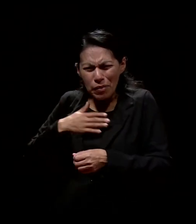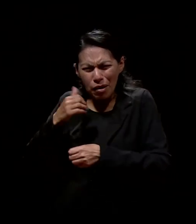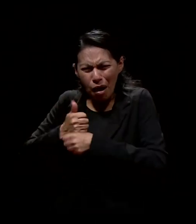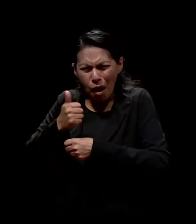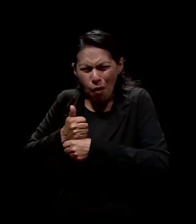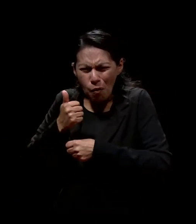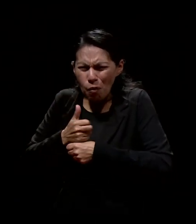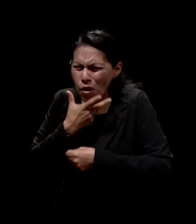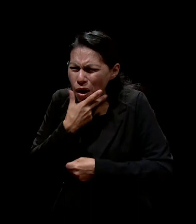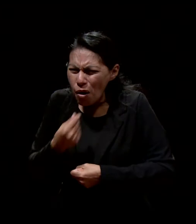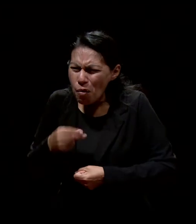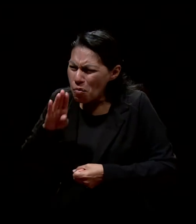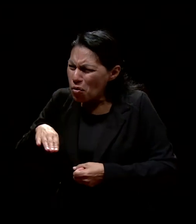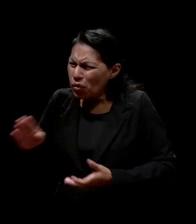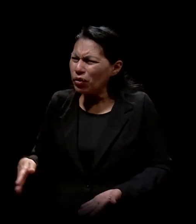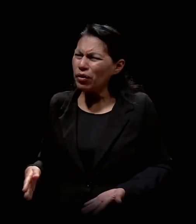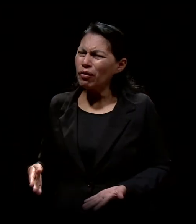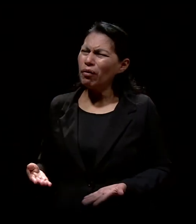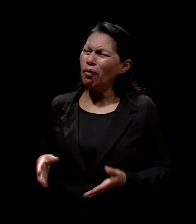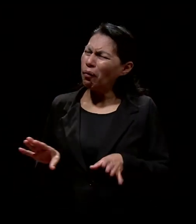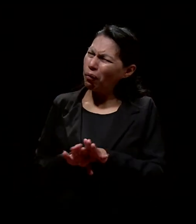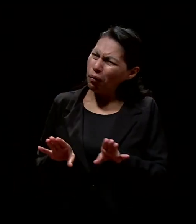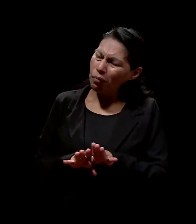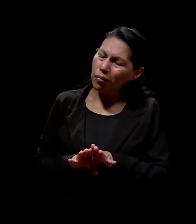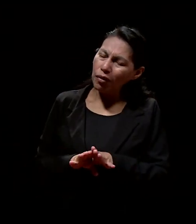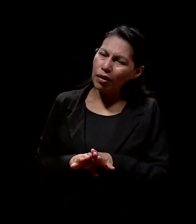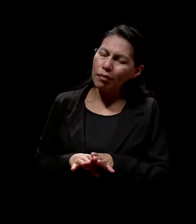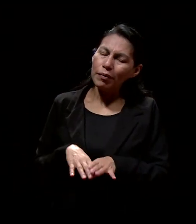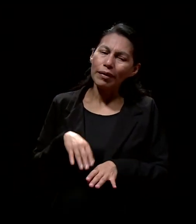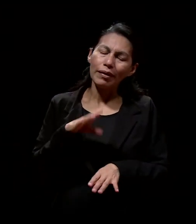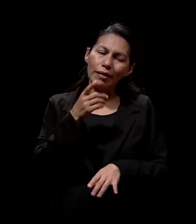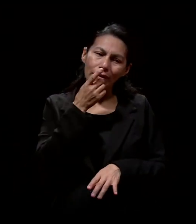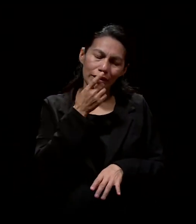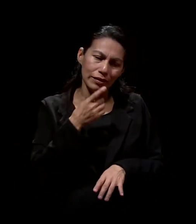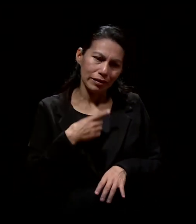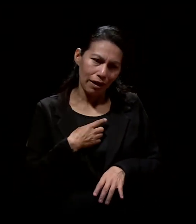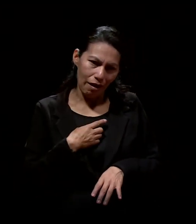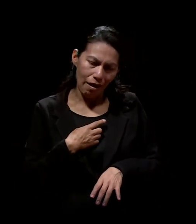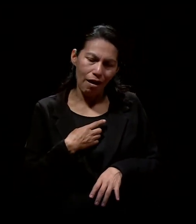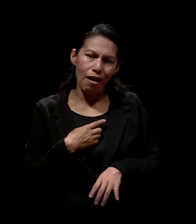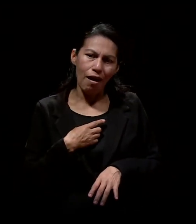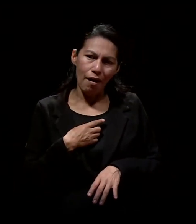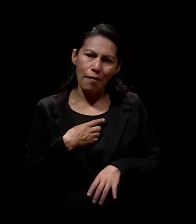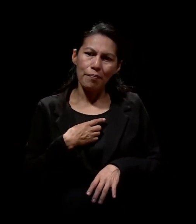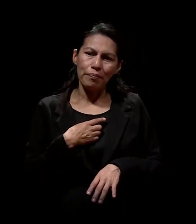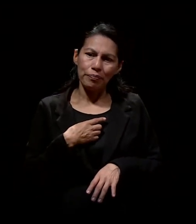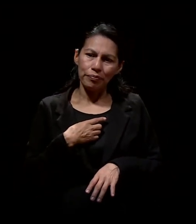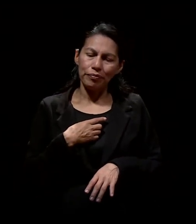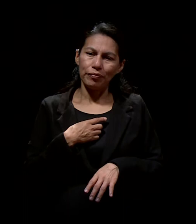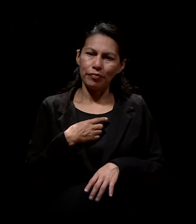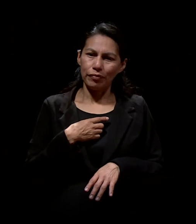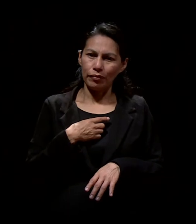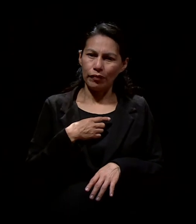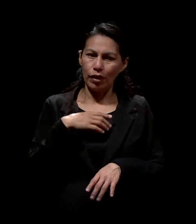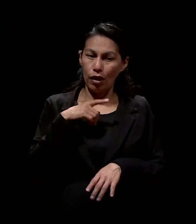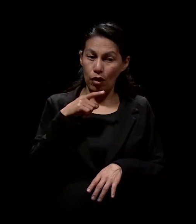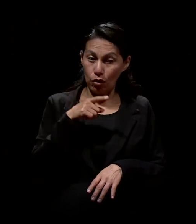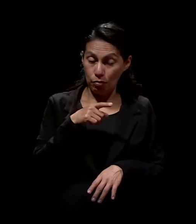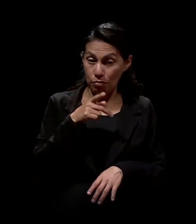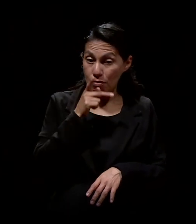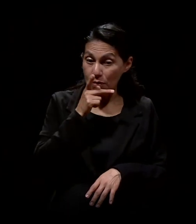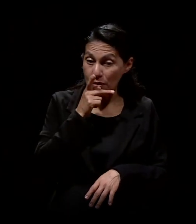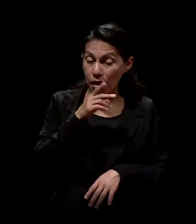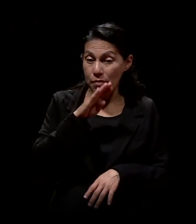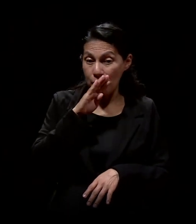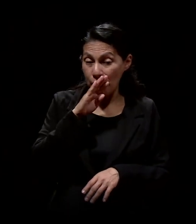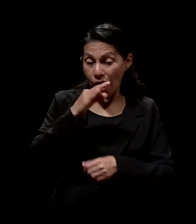Utiliza personas para que puedan ayudarnos también a nosotros. Y la familia de ella me ayudó para que yo pudiera viajar a